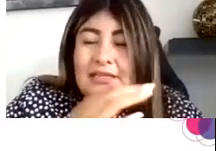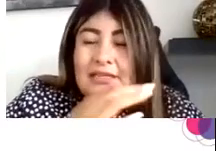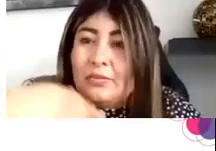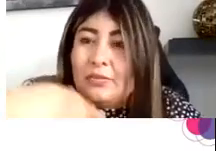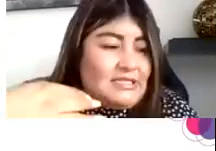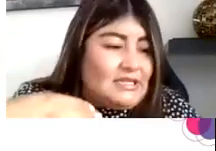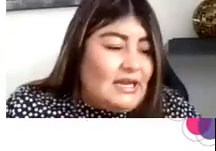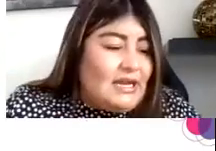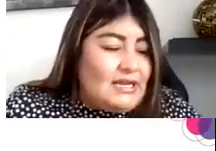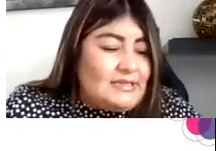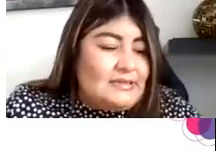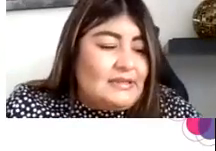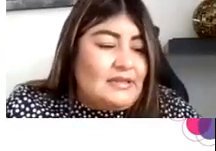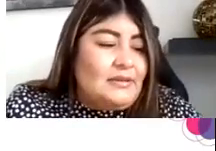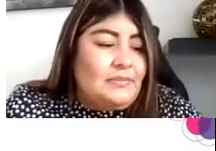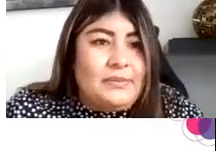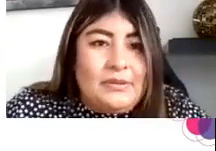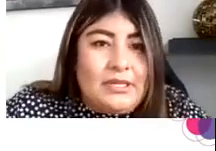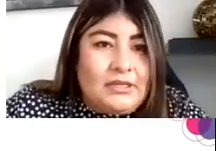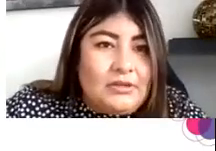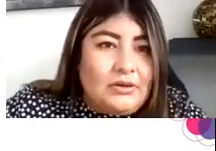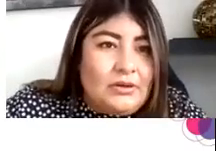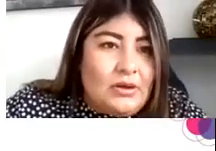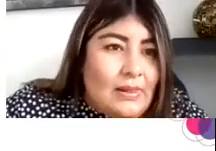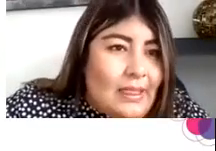grupo se sienta, permítame tantito.